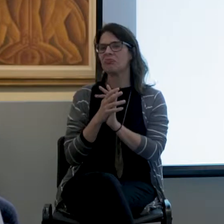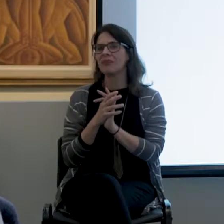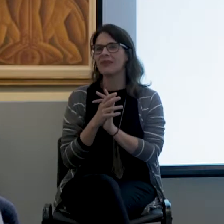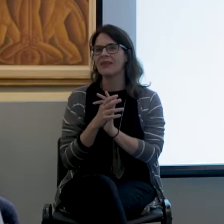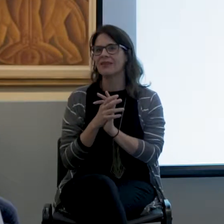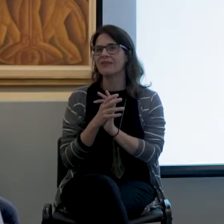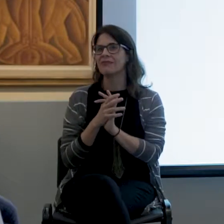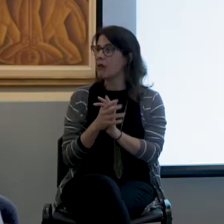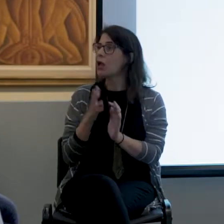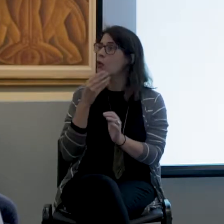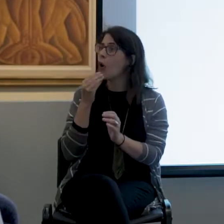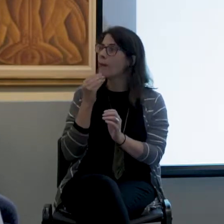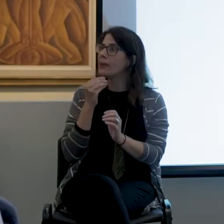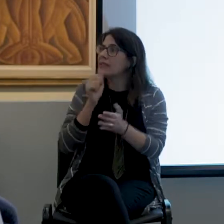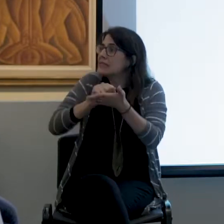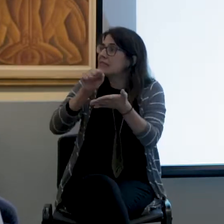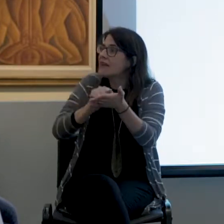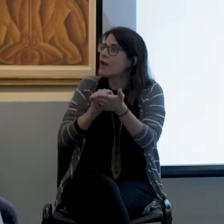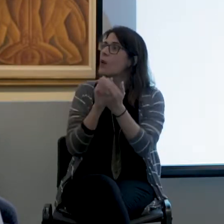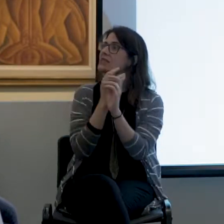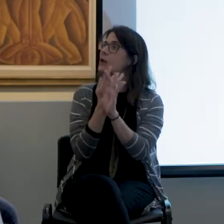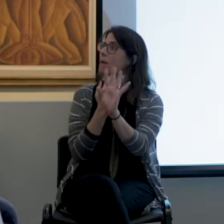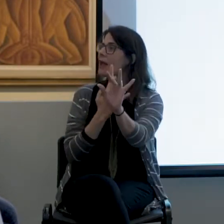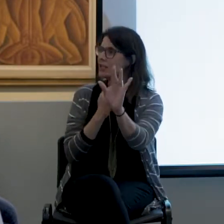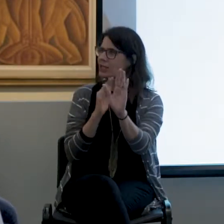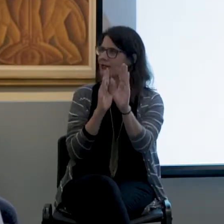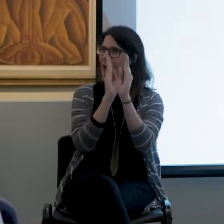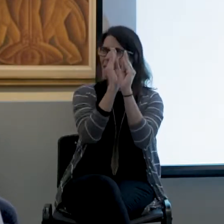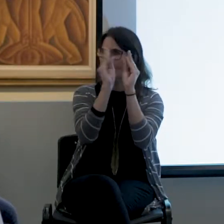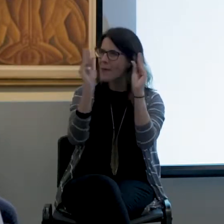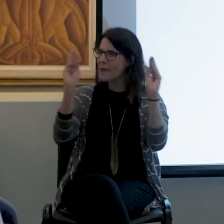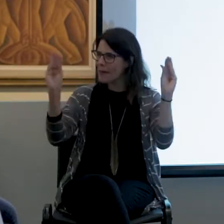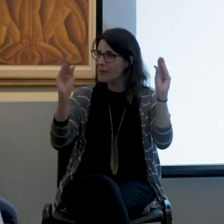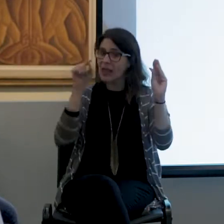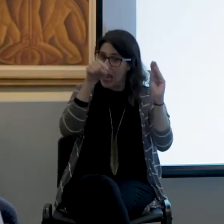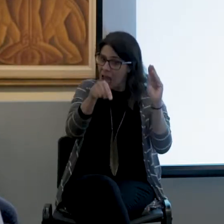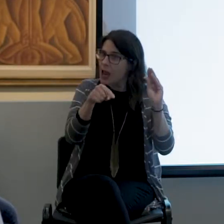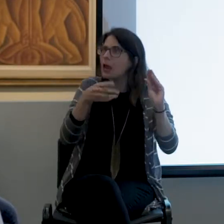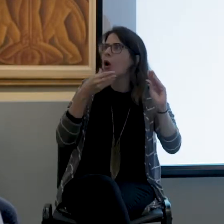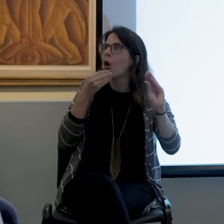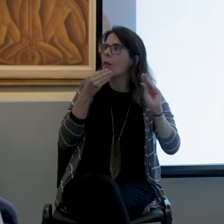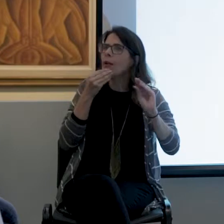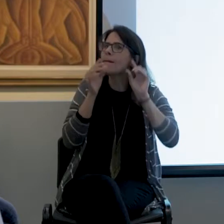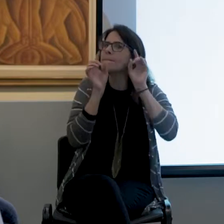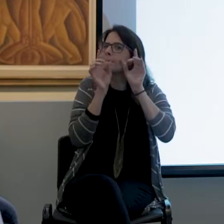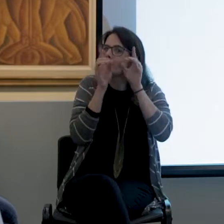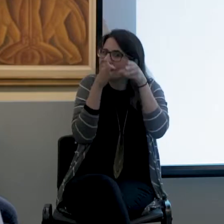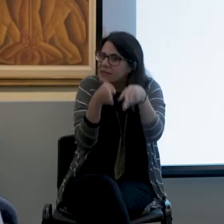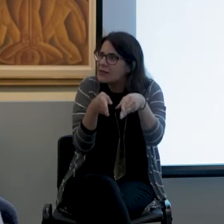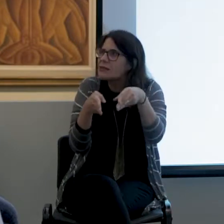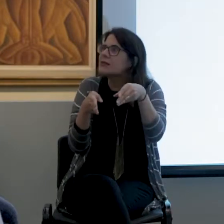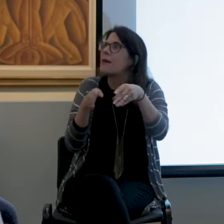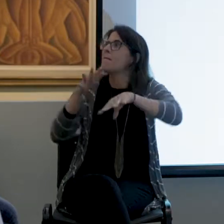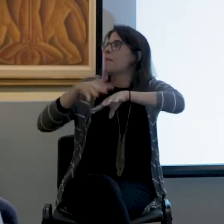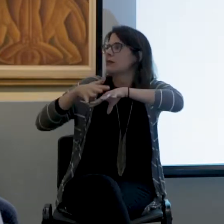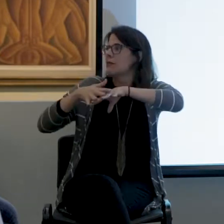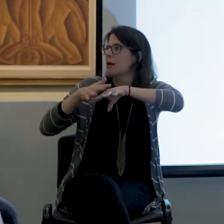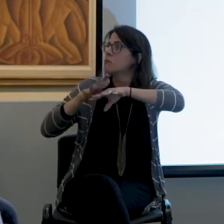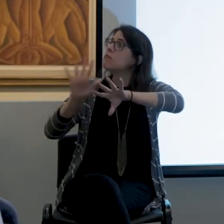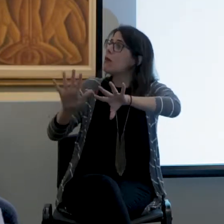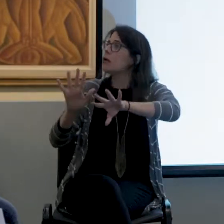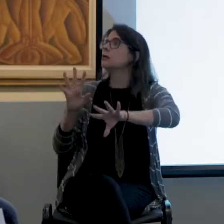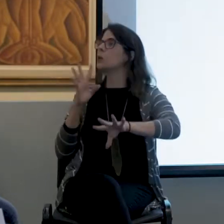Que escreveu a enciclopédia, que era um matemático, mas ao mesmo tempo era um filósofo da política,